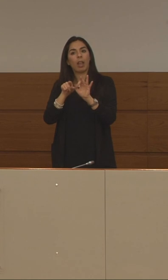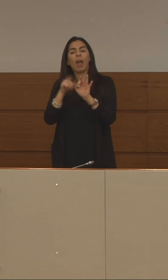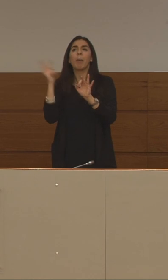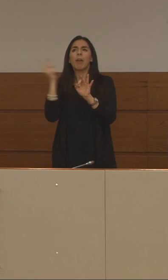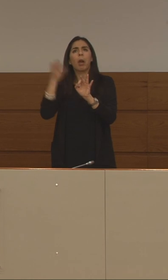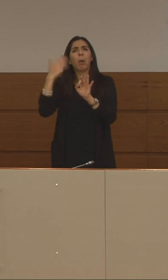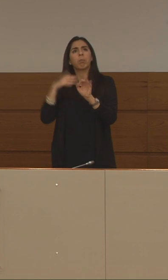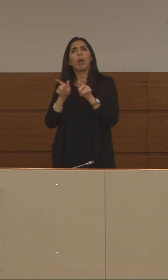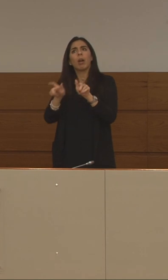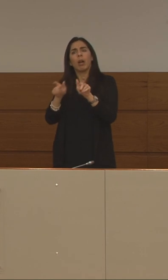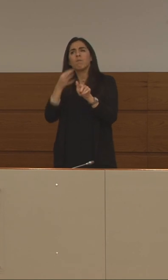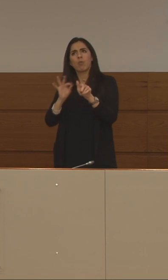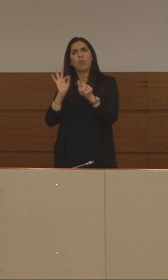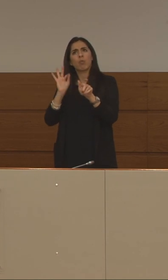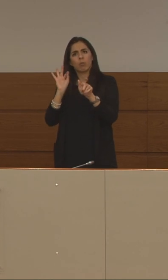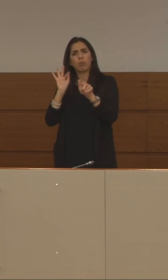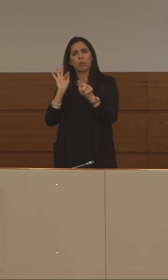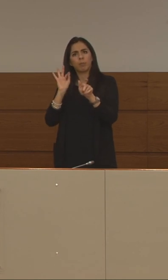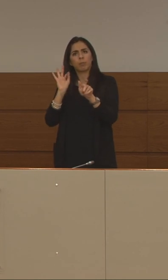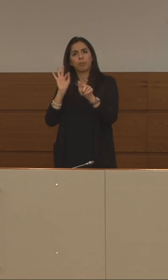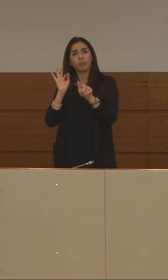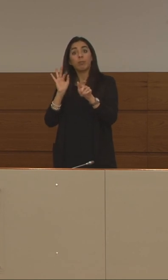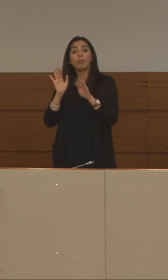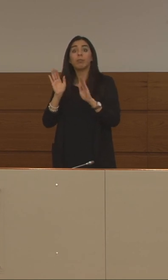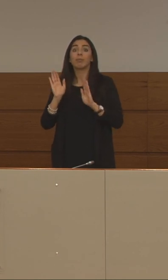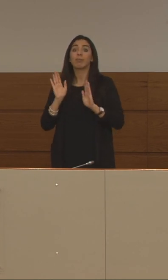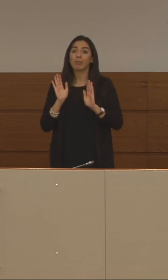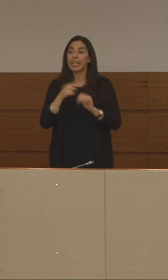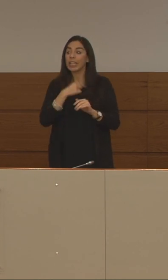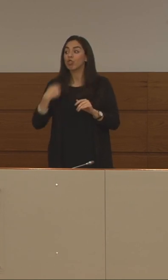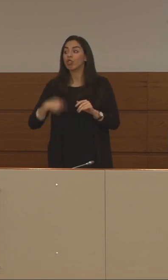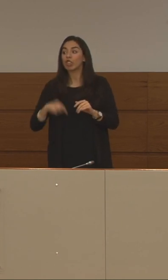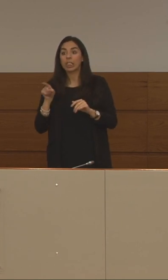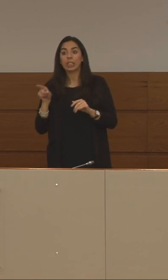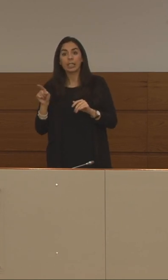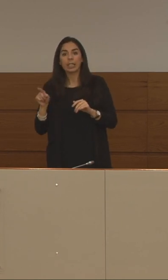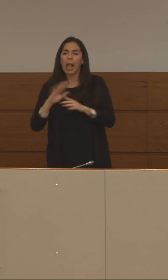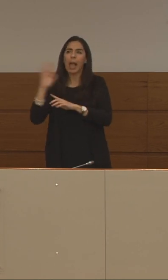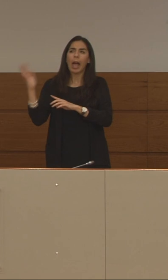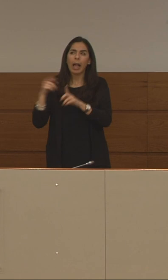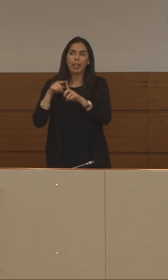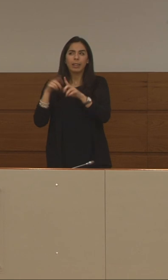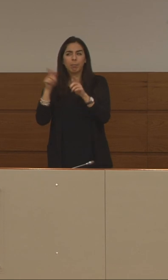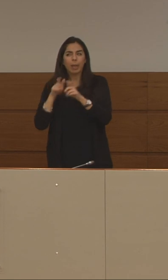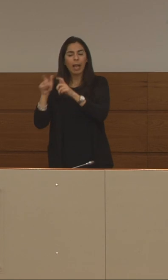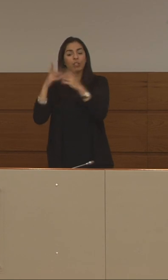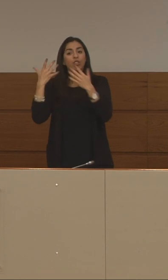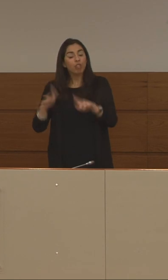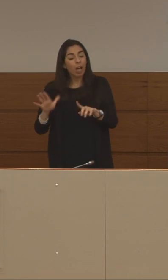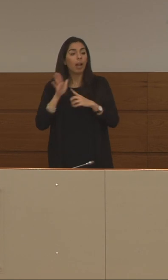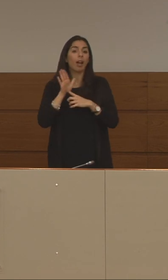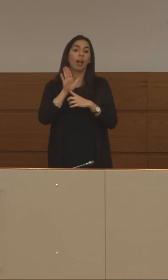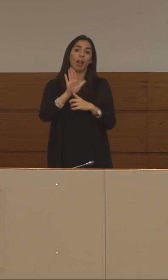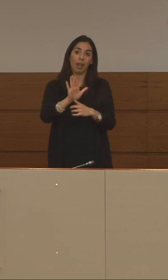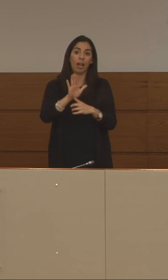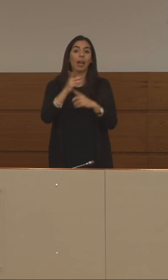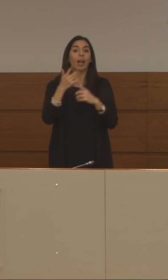contenerla però la cina e altri paesi hanno dimostrarlo è possibile in qualche modo